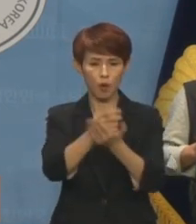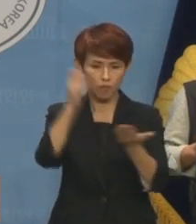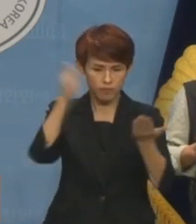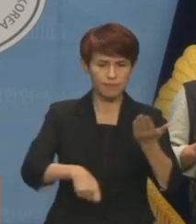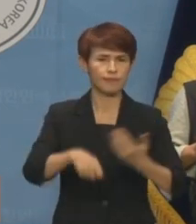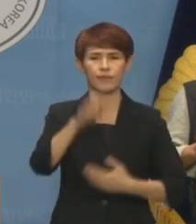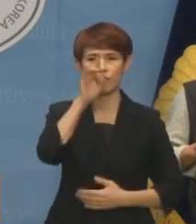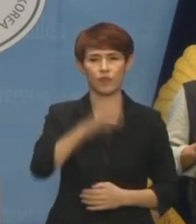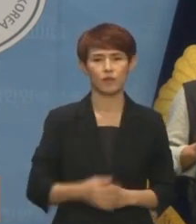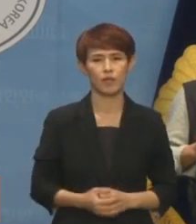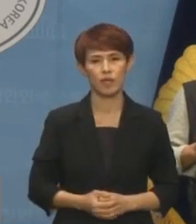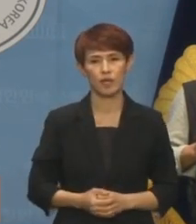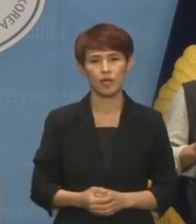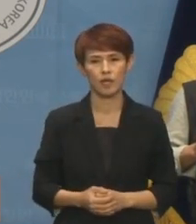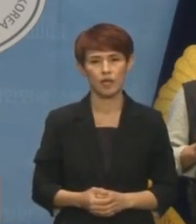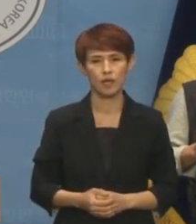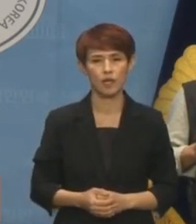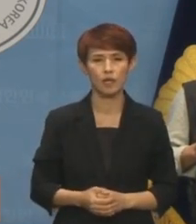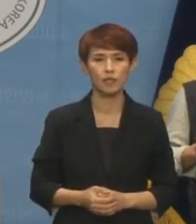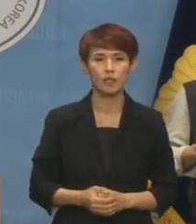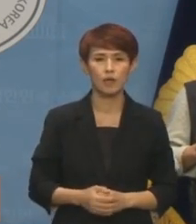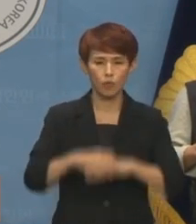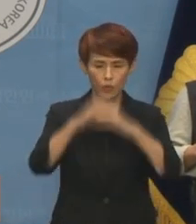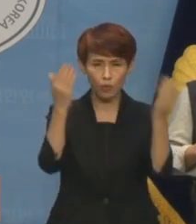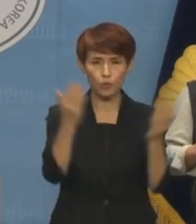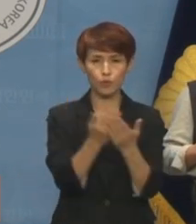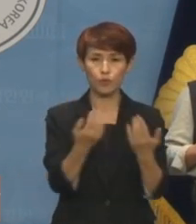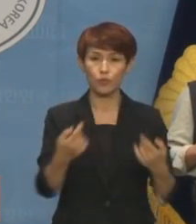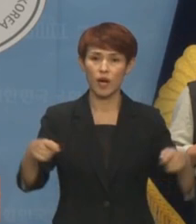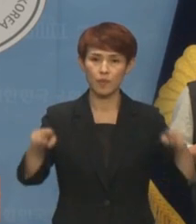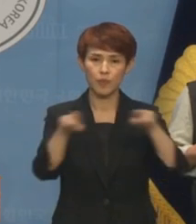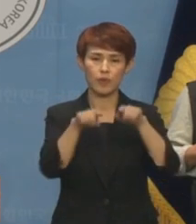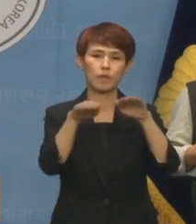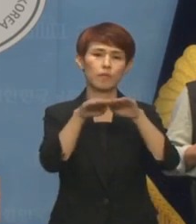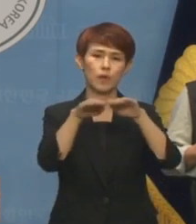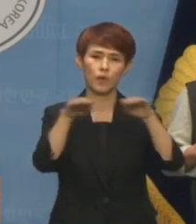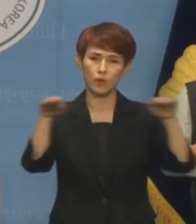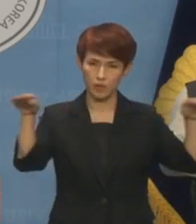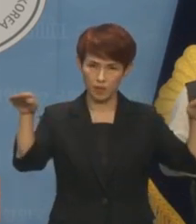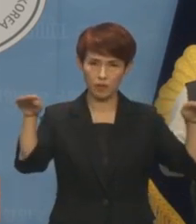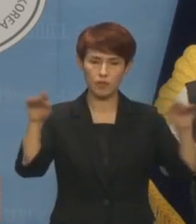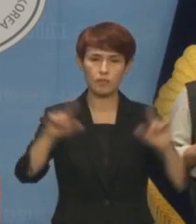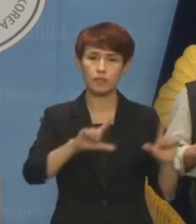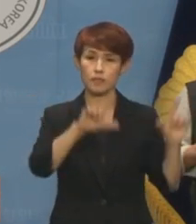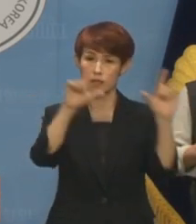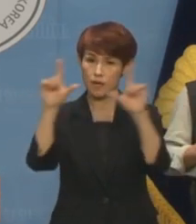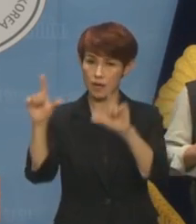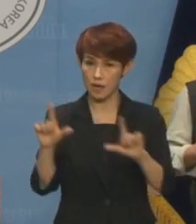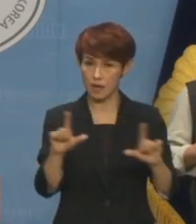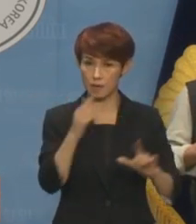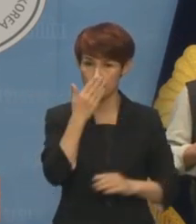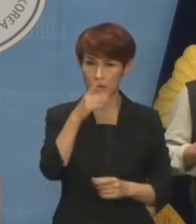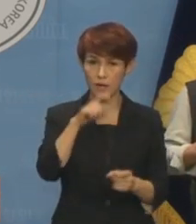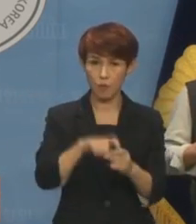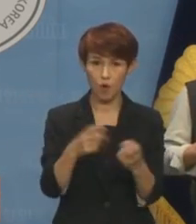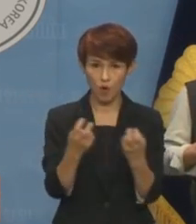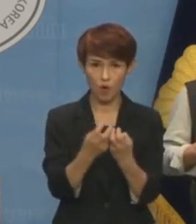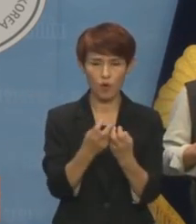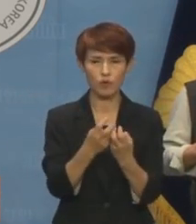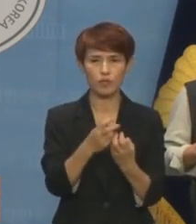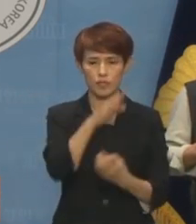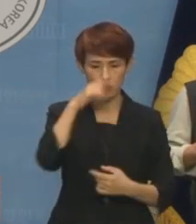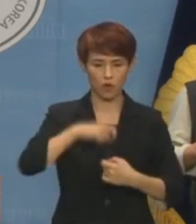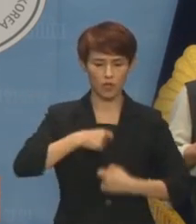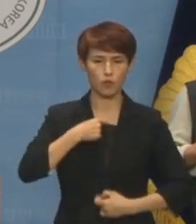그래서 기후정의운동은 기후위기 속에서 모두가 함께 평등하고 존엄한 삶을 살기 위해서는 정의로운 전환이 꼭